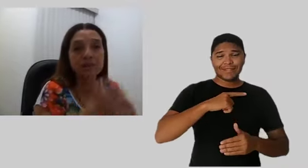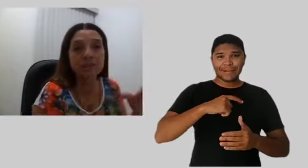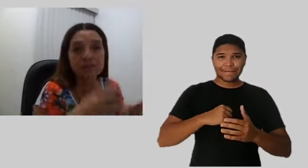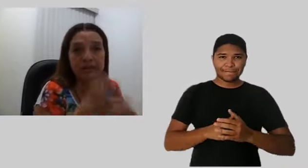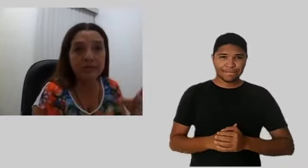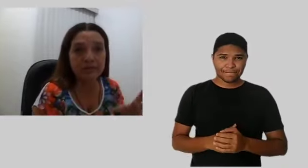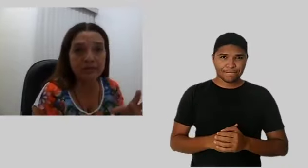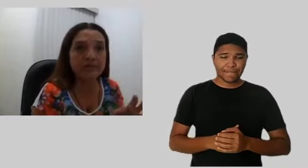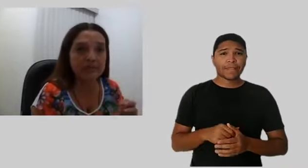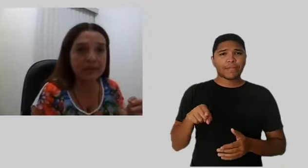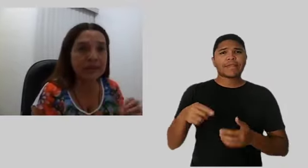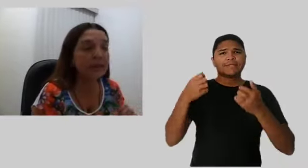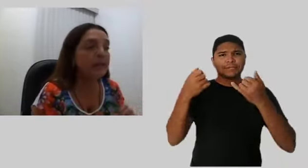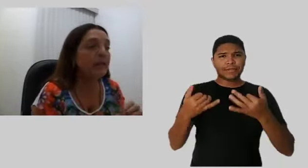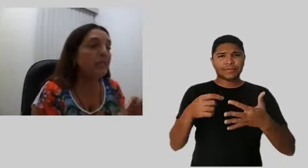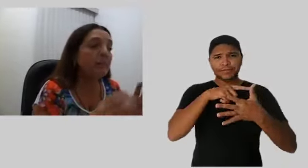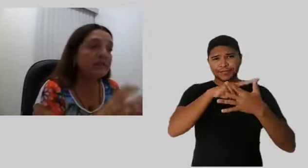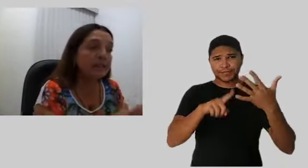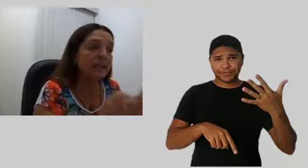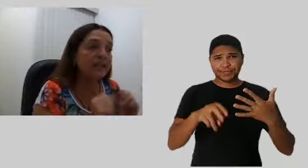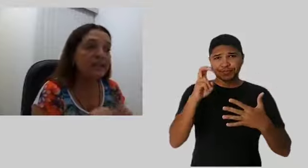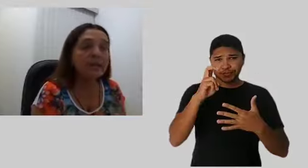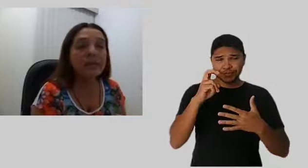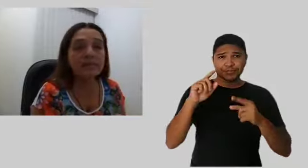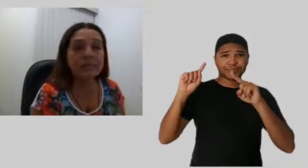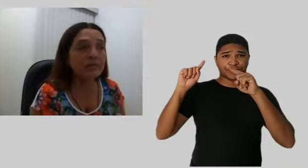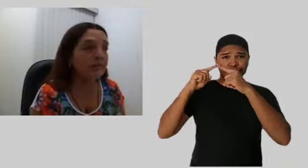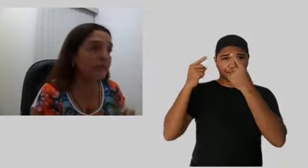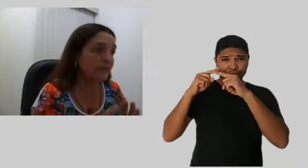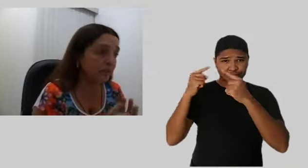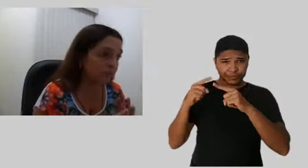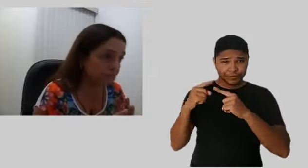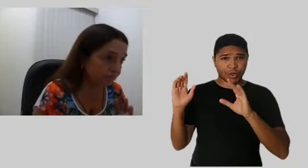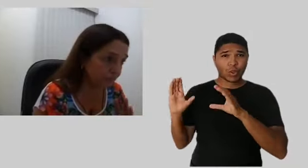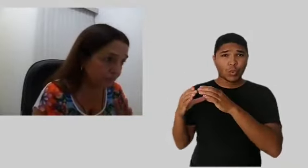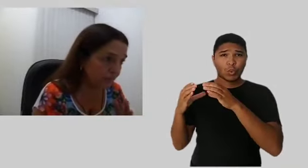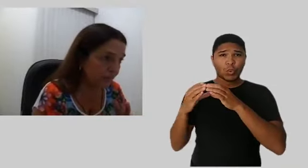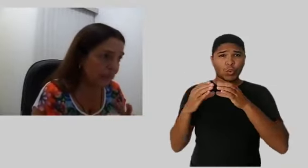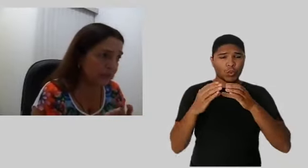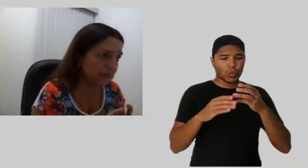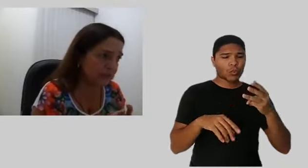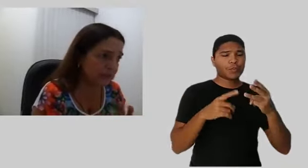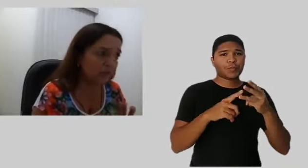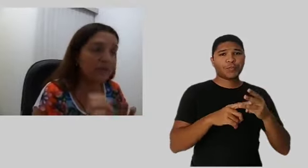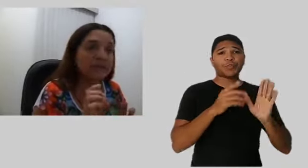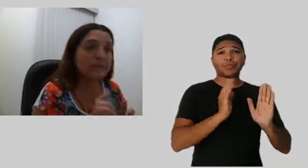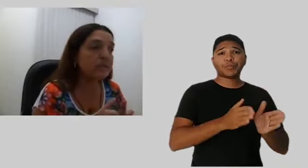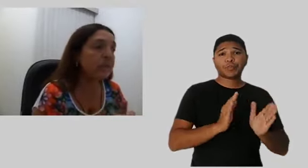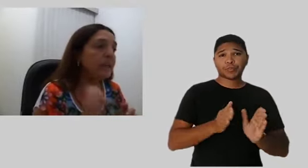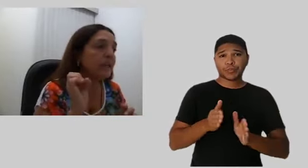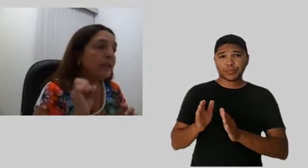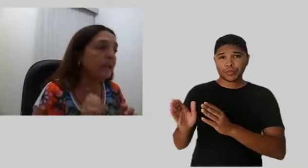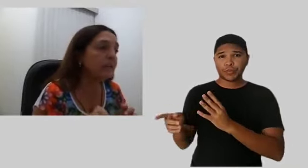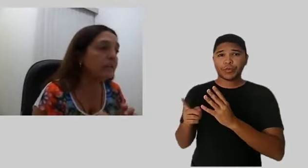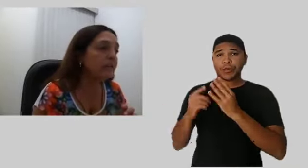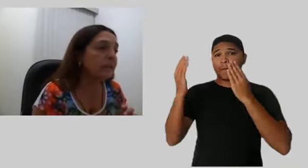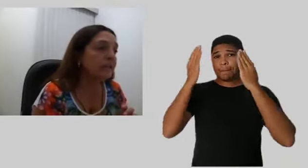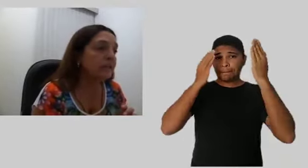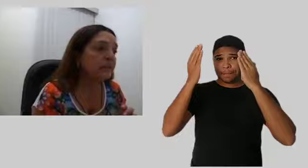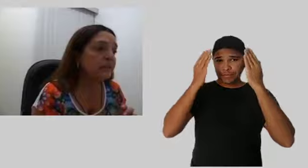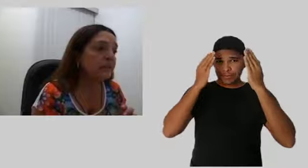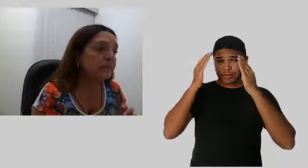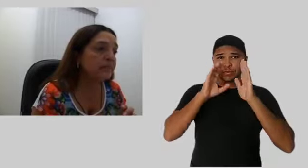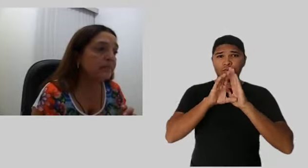está no processo de conhecimento, entende? Mas aqui ele vai trabalhar com 5 fases. Então, associativo, coleções, em